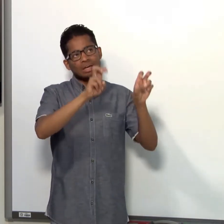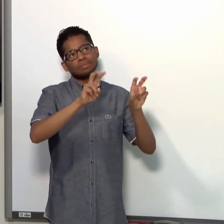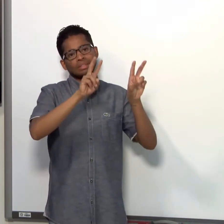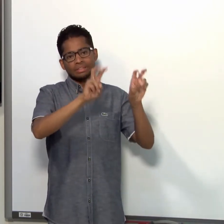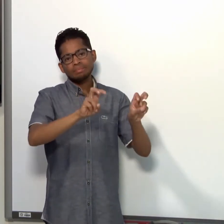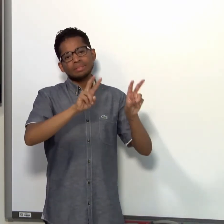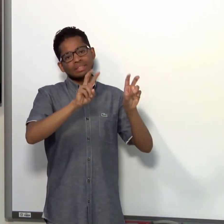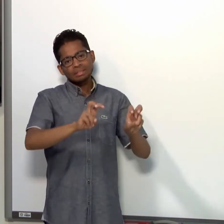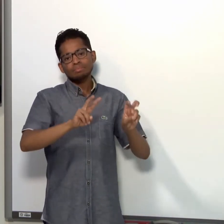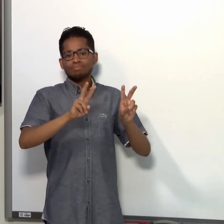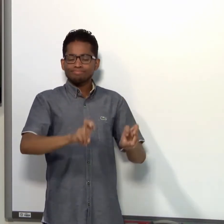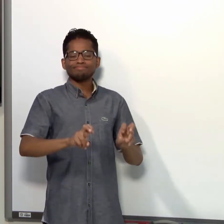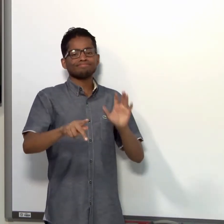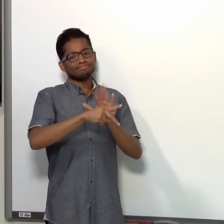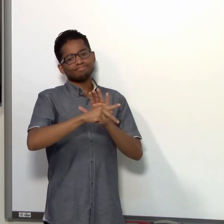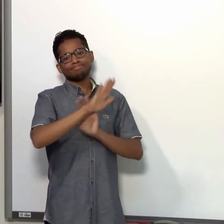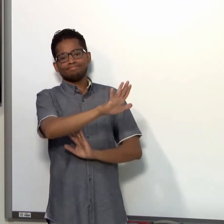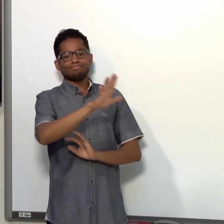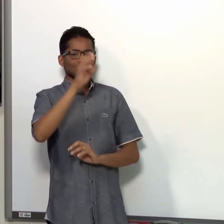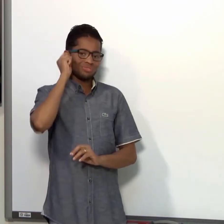ouvintes, direcionados ao ouvinte.